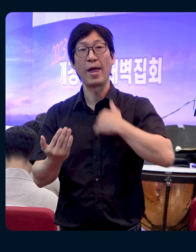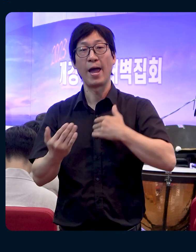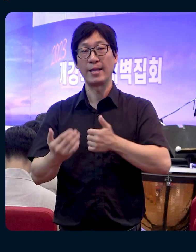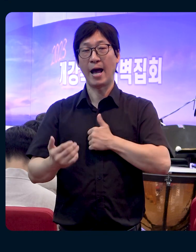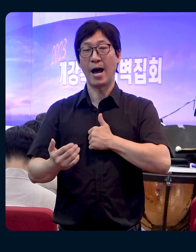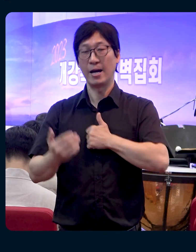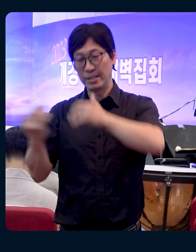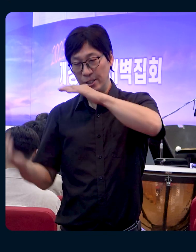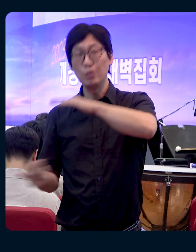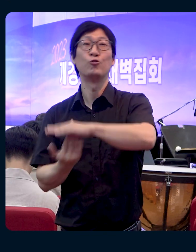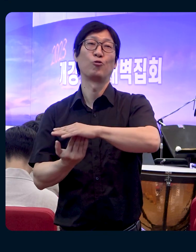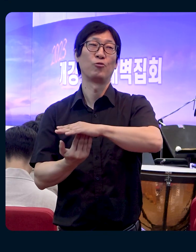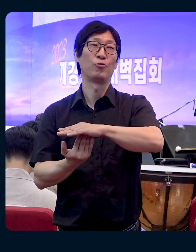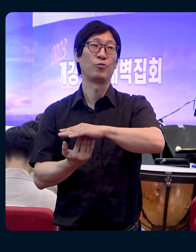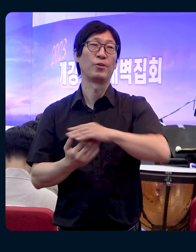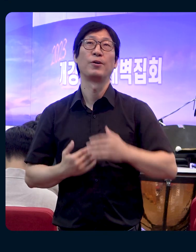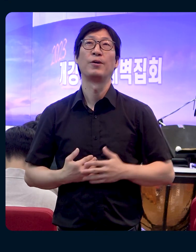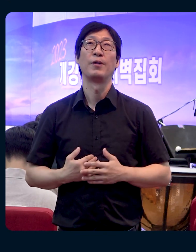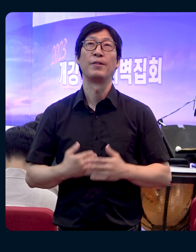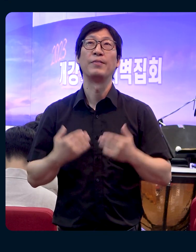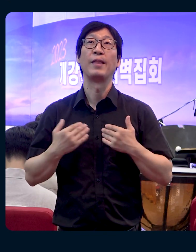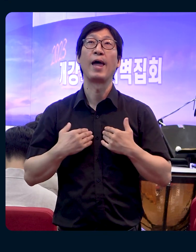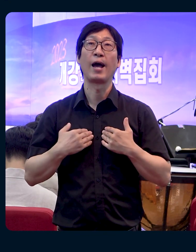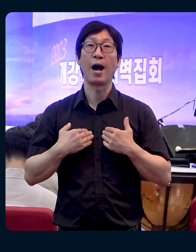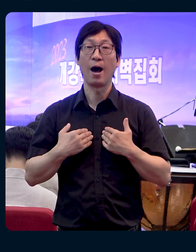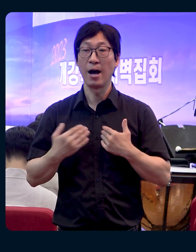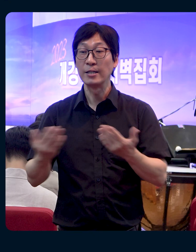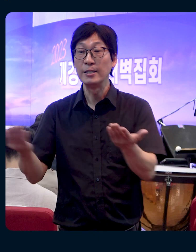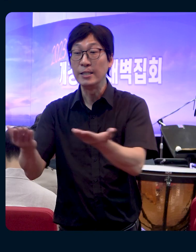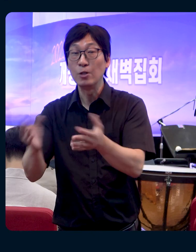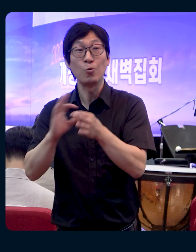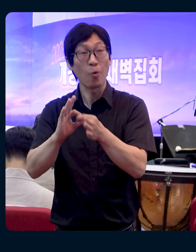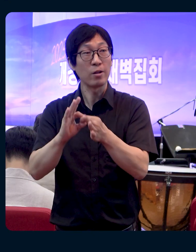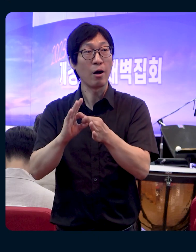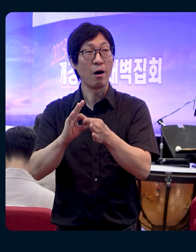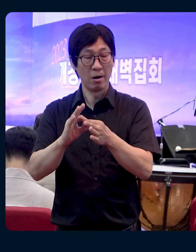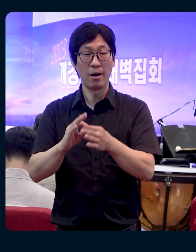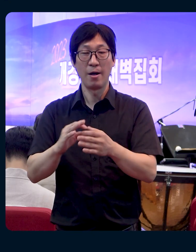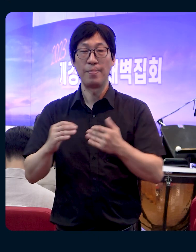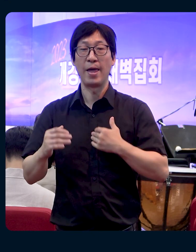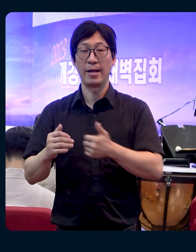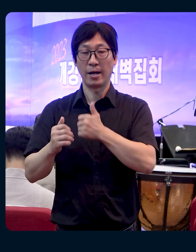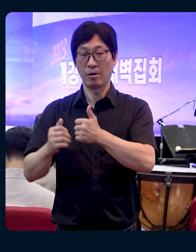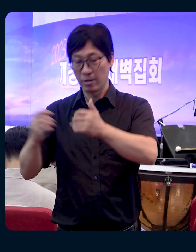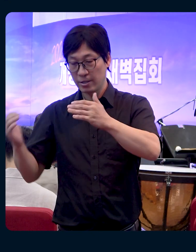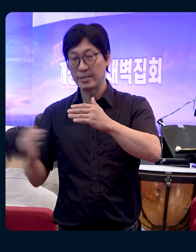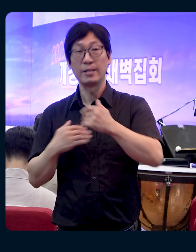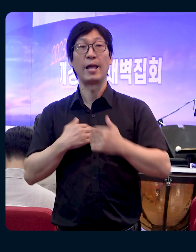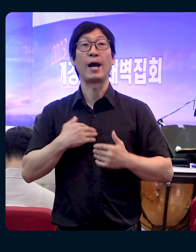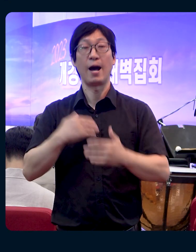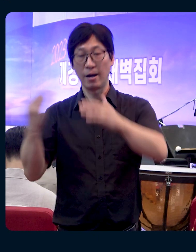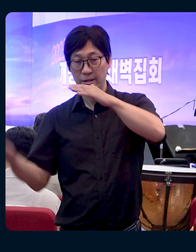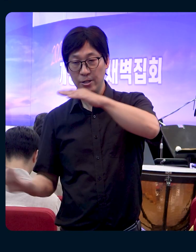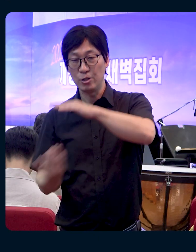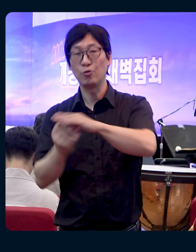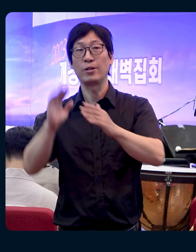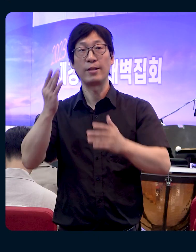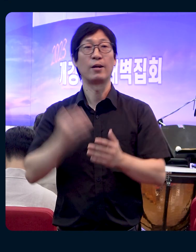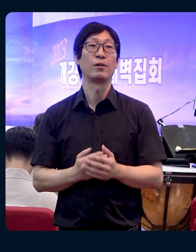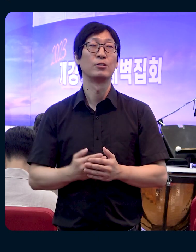거예요. 그게 바로 나 자신이 그 일을 통해서 내 자아가 실현되는 거예요. 거기 소명이